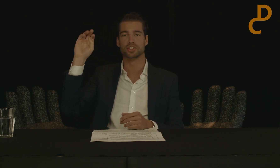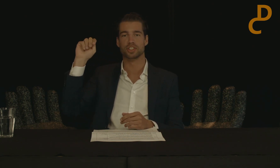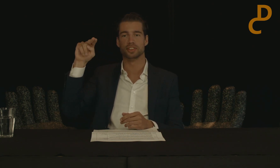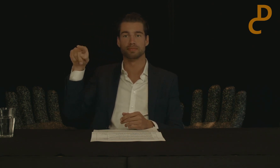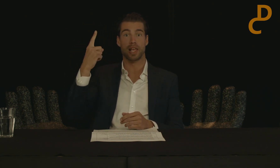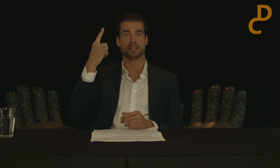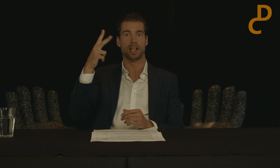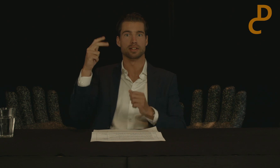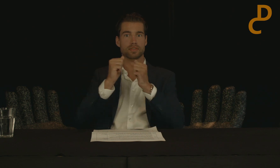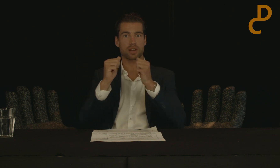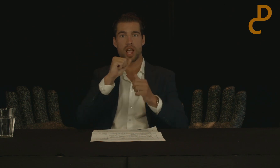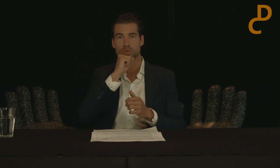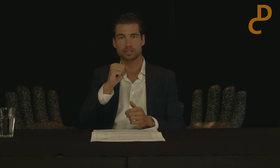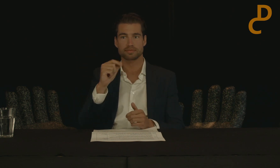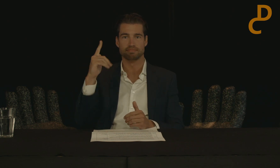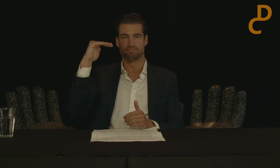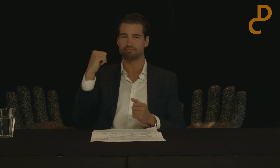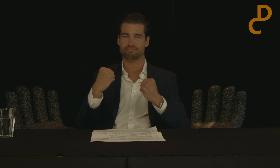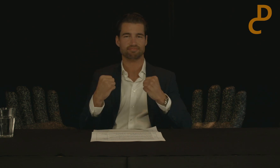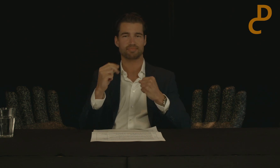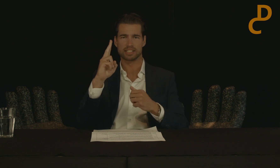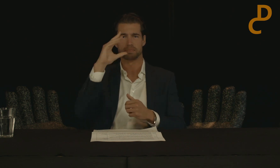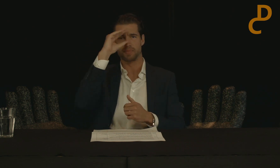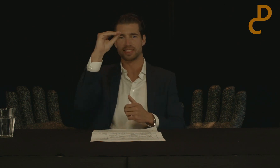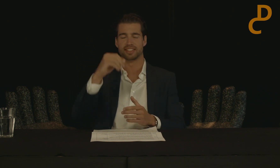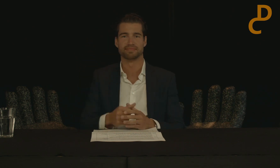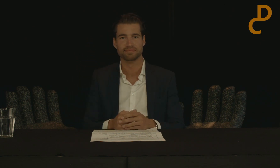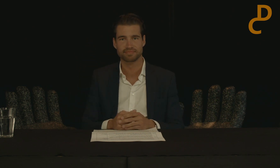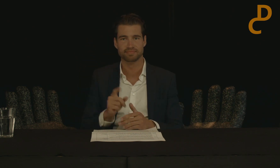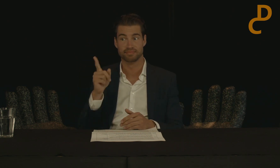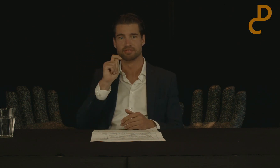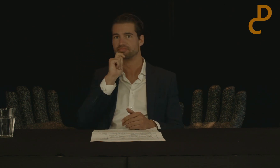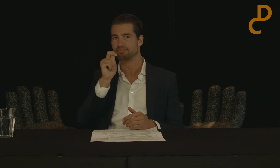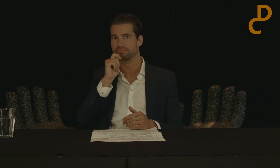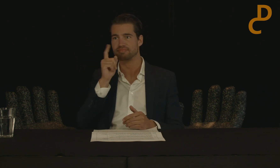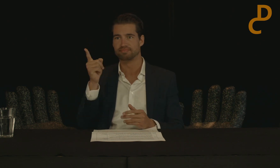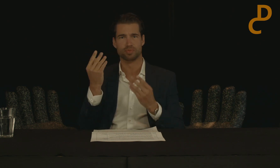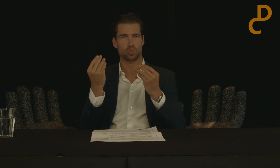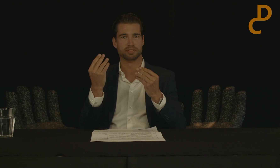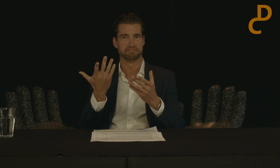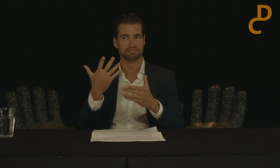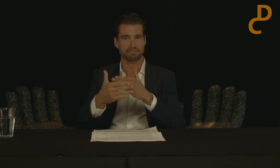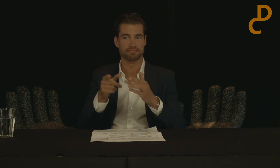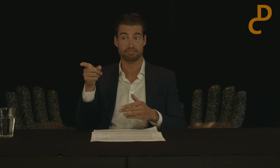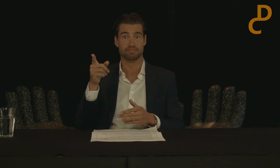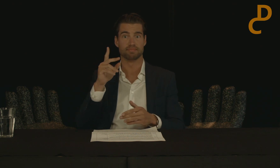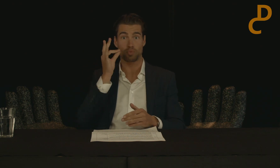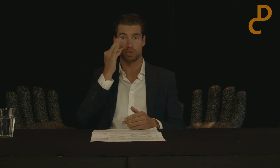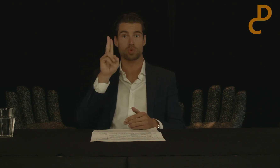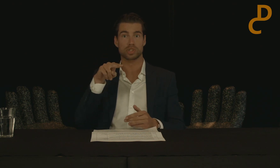Henk Betten. Hij is 81 jaar oud en hij is echt nog steeds een hele gezonde man. En we hebben hem gevraagd